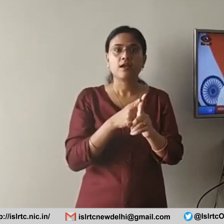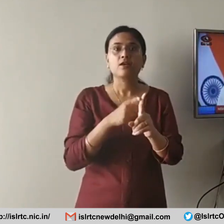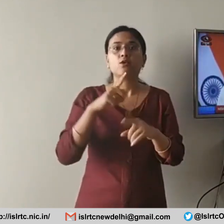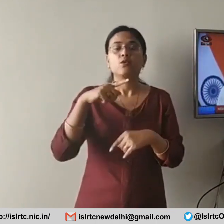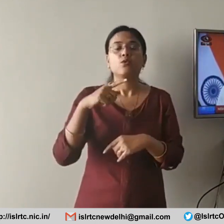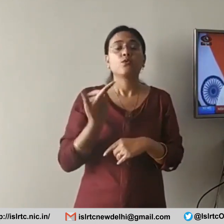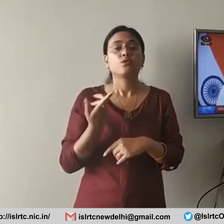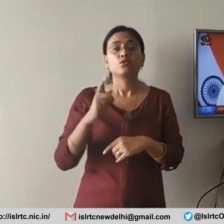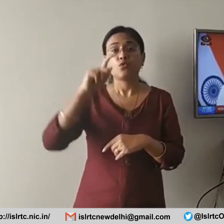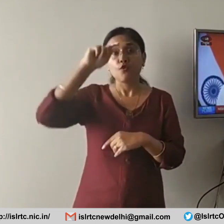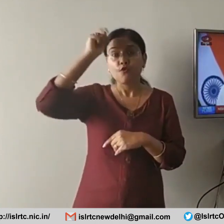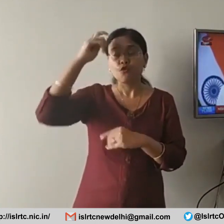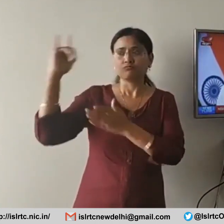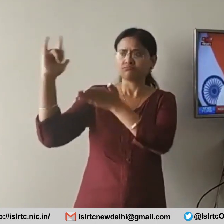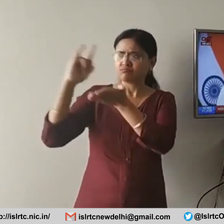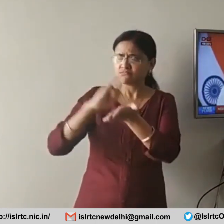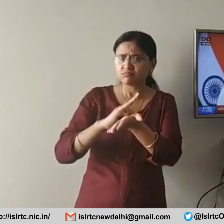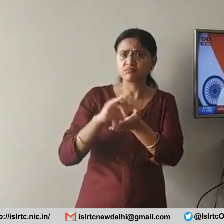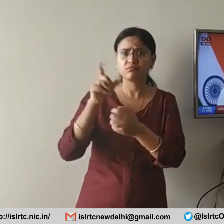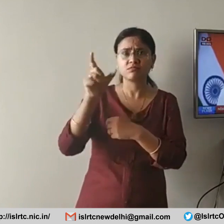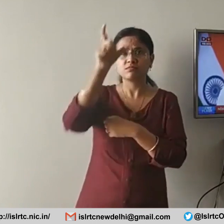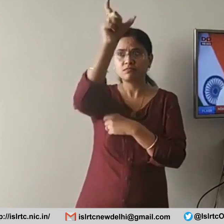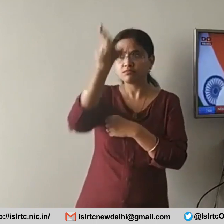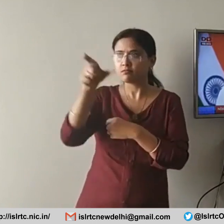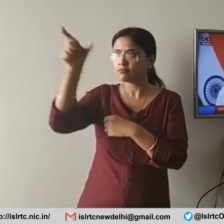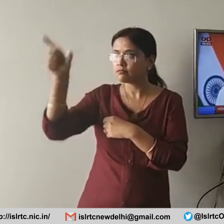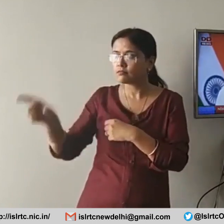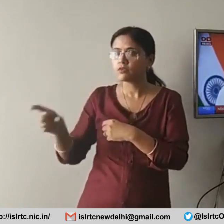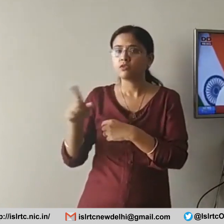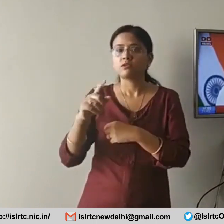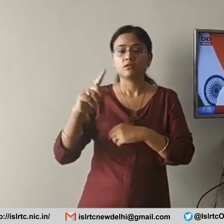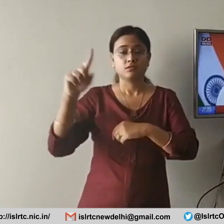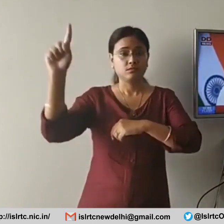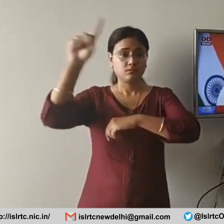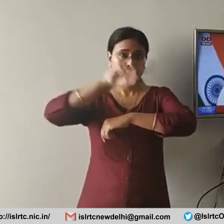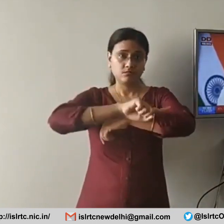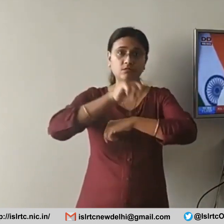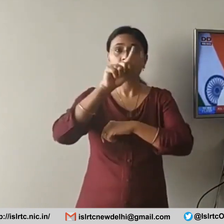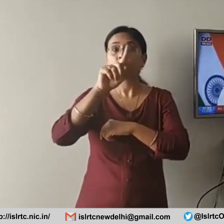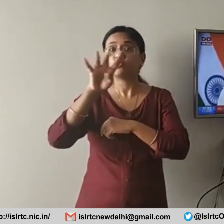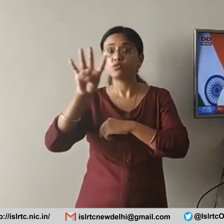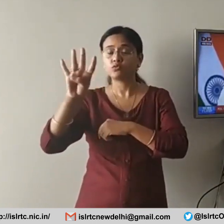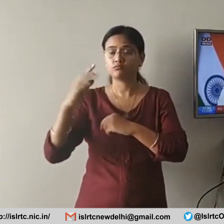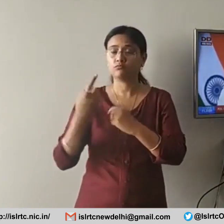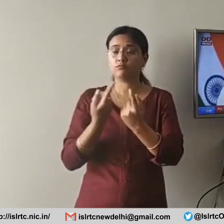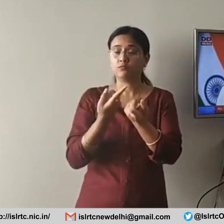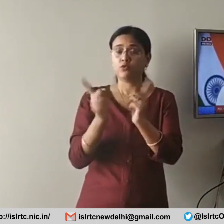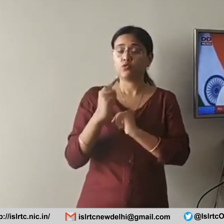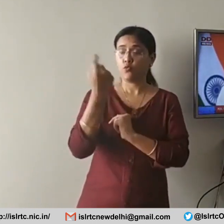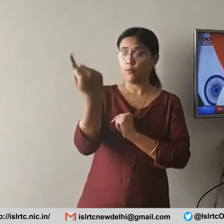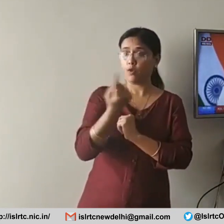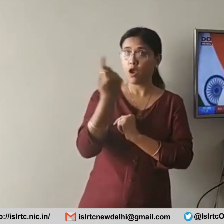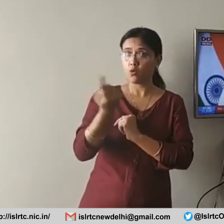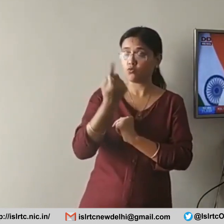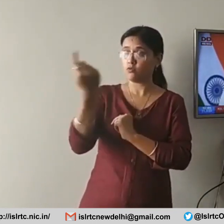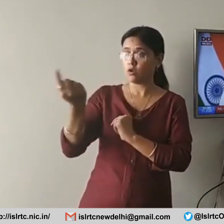से आए हर यात्री के लिए 14 दिन का आइसोलेशन अनिवार्य कर